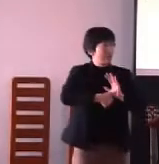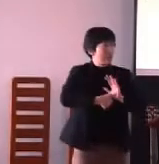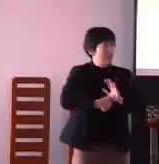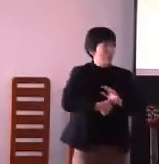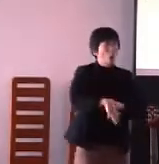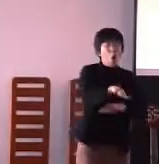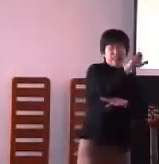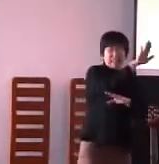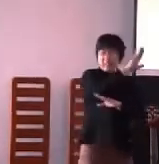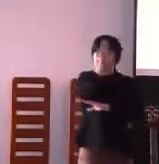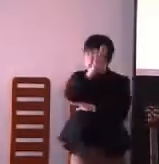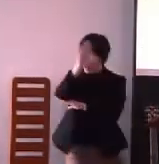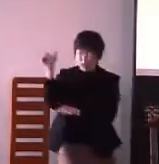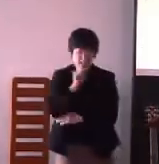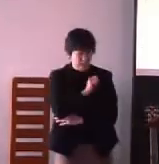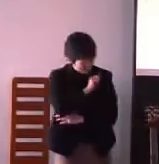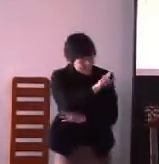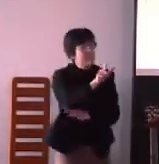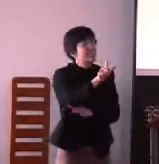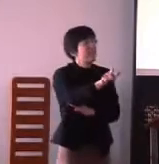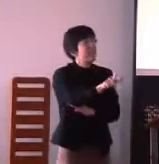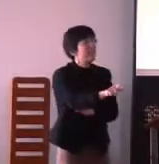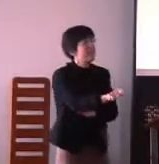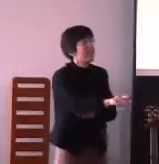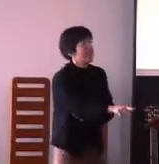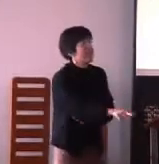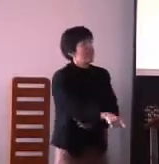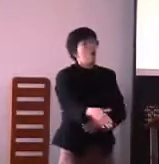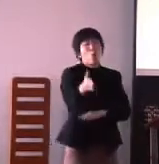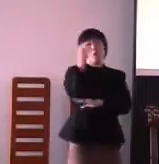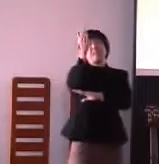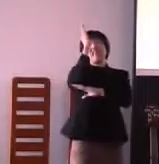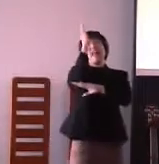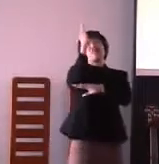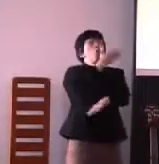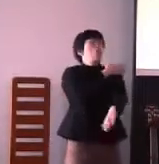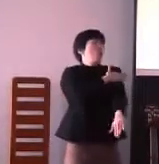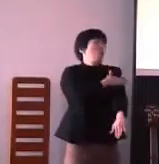伝道第一メッセージと本当にスムーズに